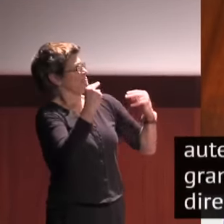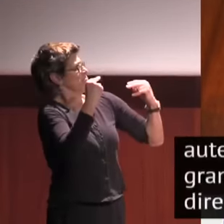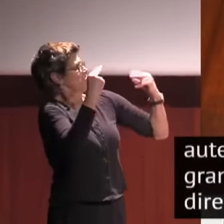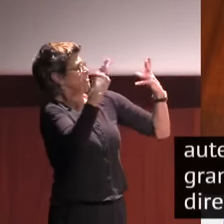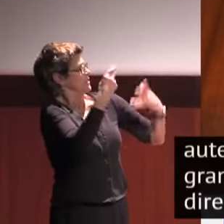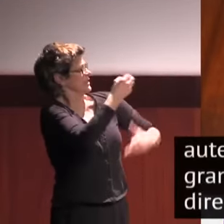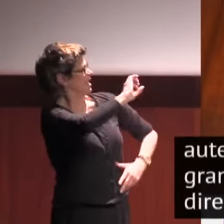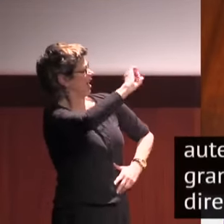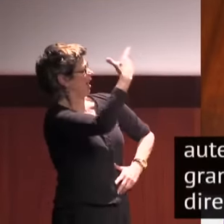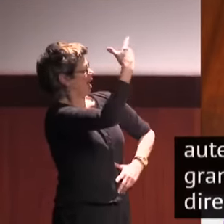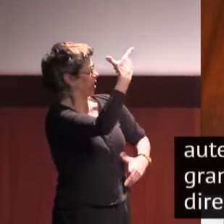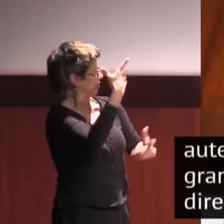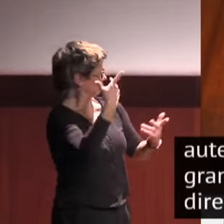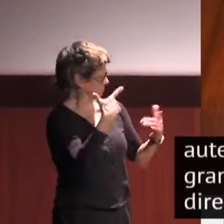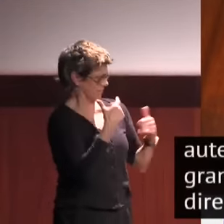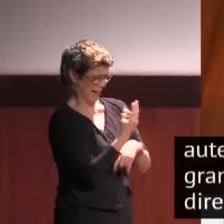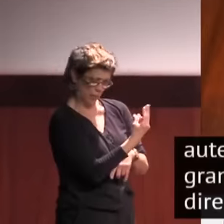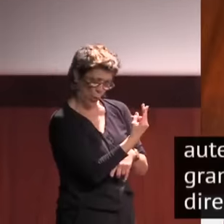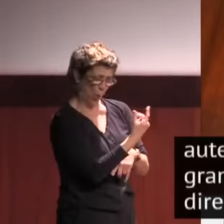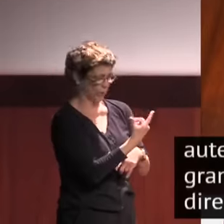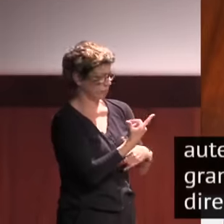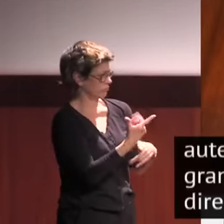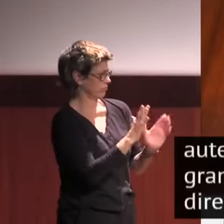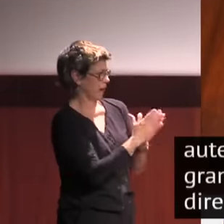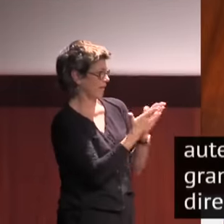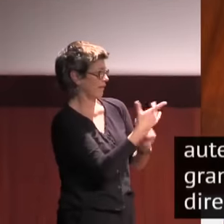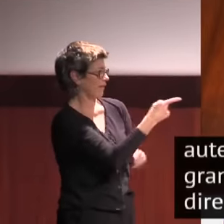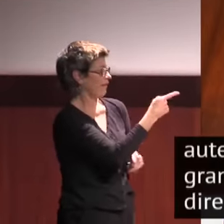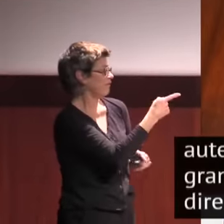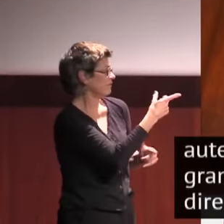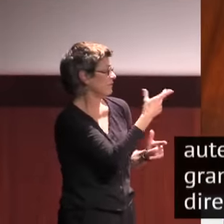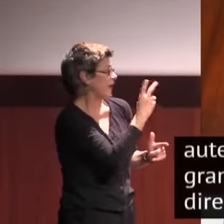le livre de Victor, il est important, il est sacré.